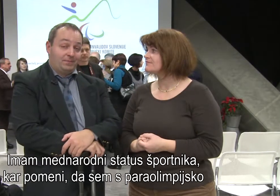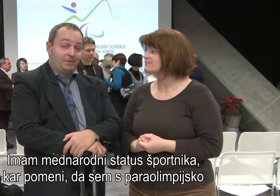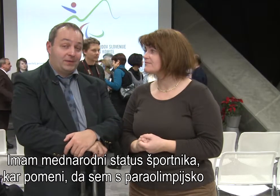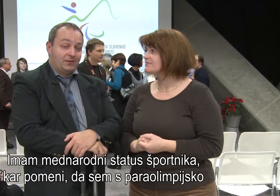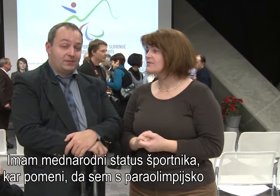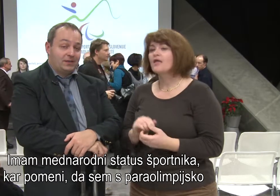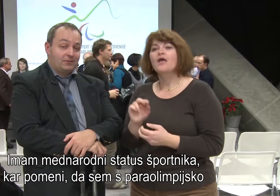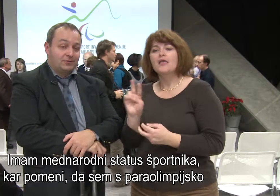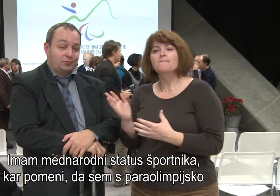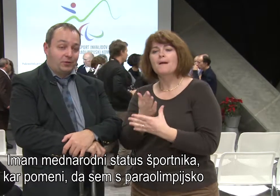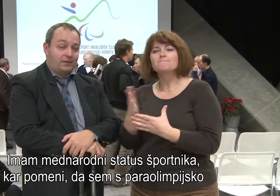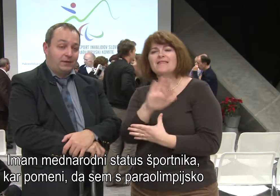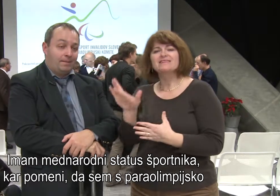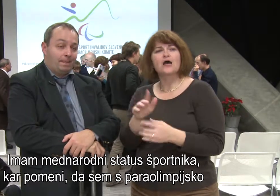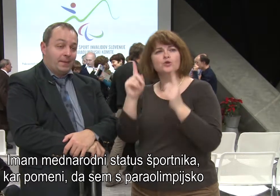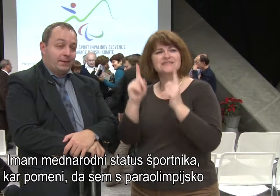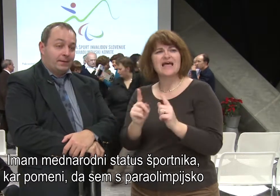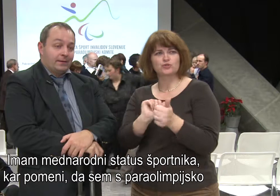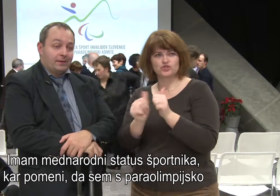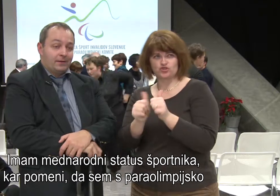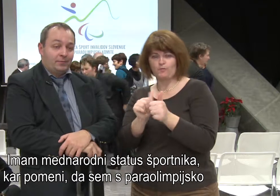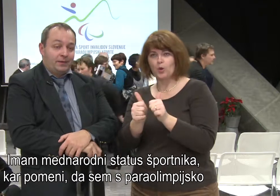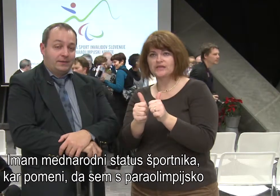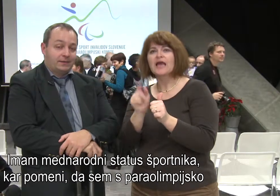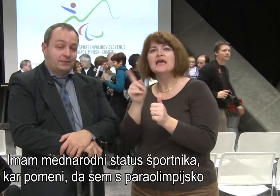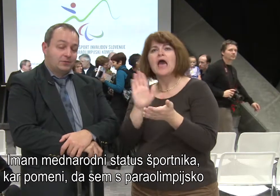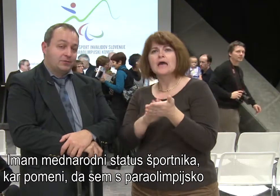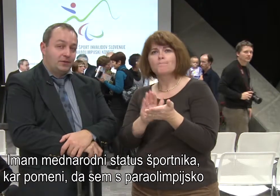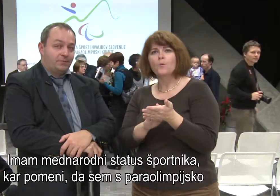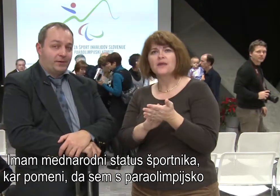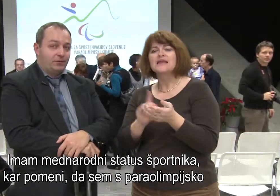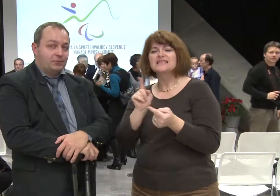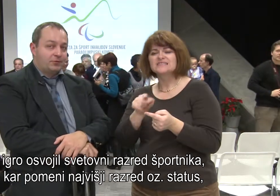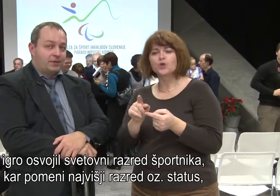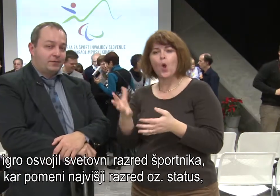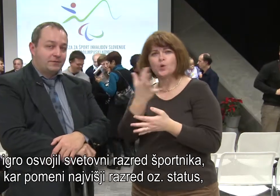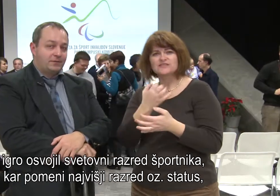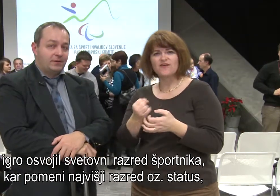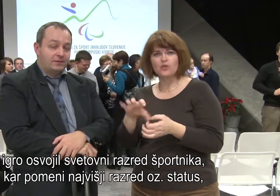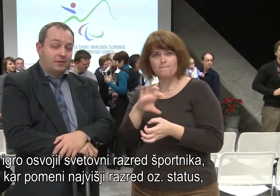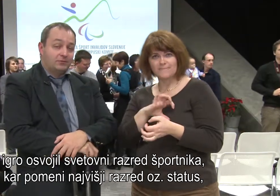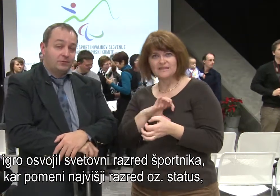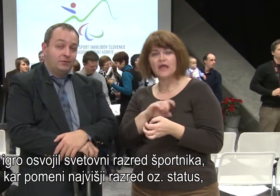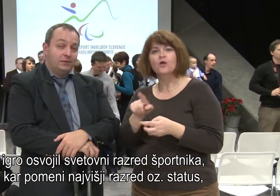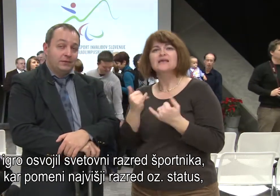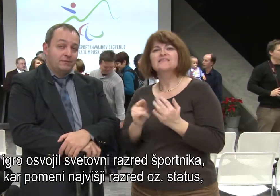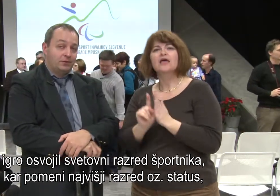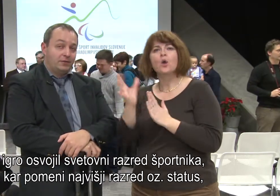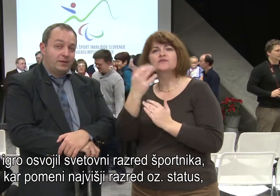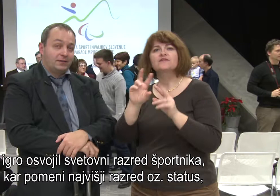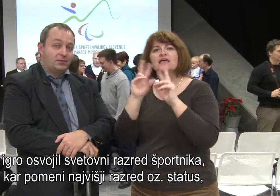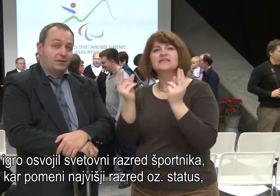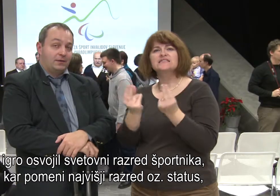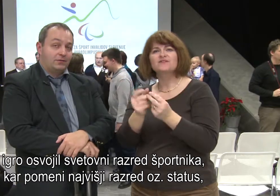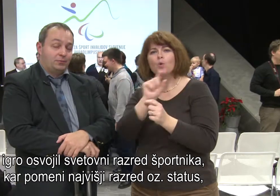Imam mednarodni status športnika, kar pomeni, da s to osvojeno paraolimpijsko medaljo sem sedaj osvojil